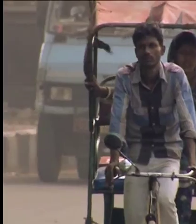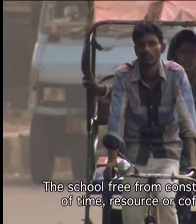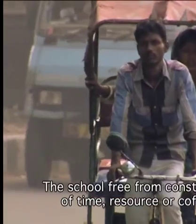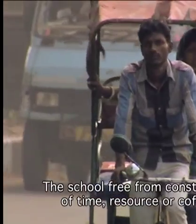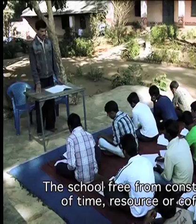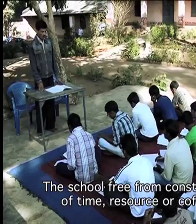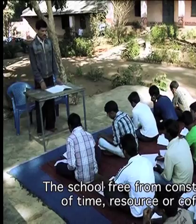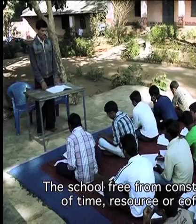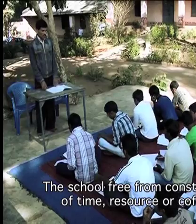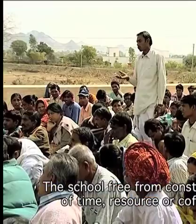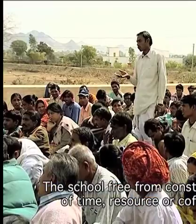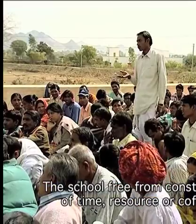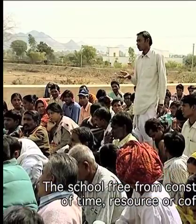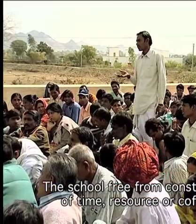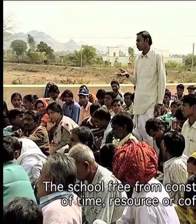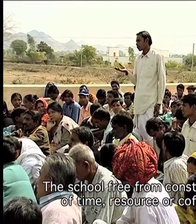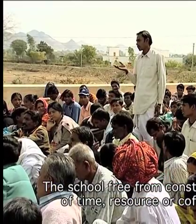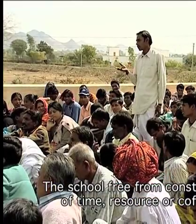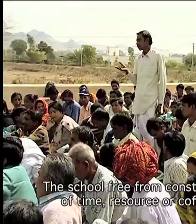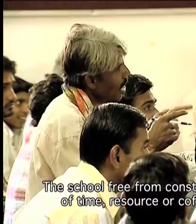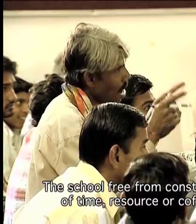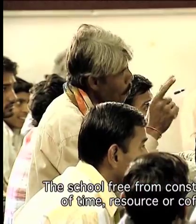धन साधन समय की सीमा से